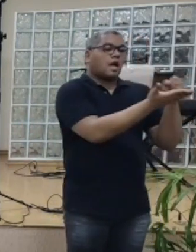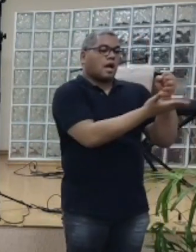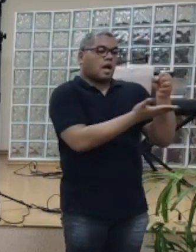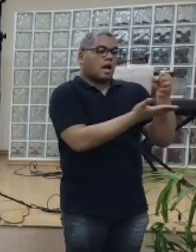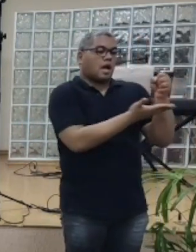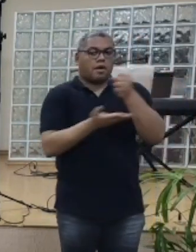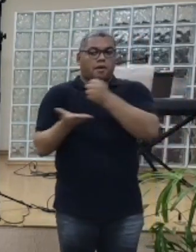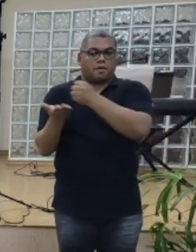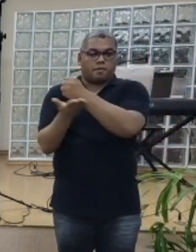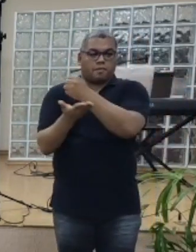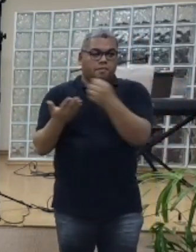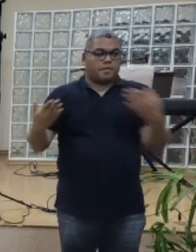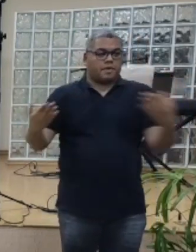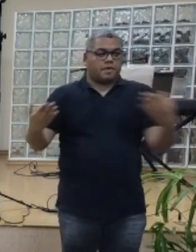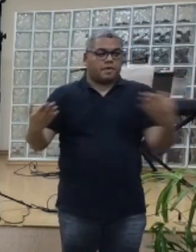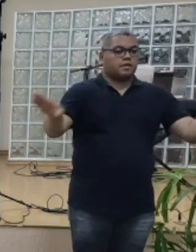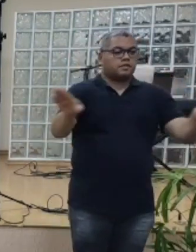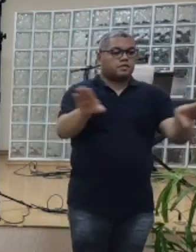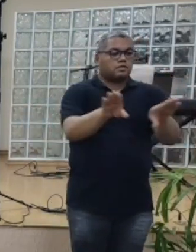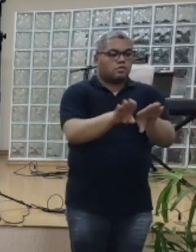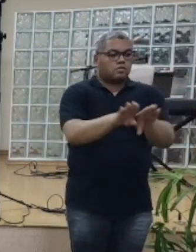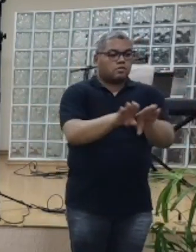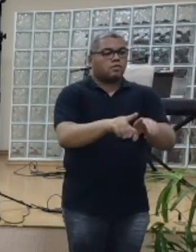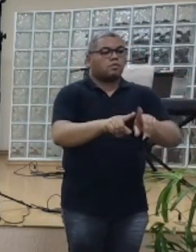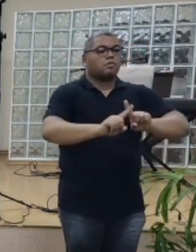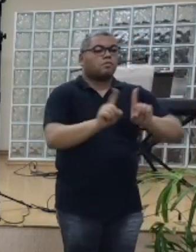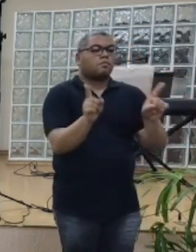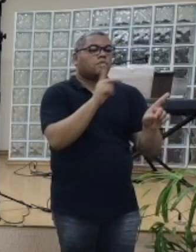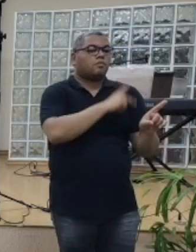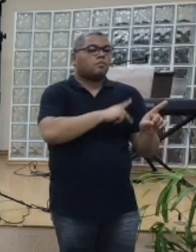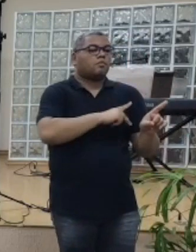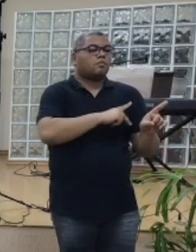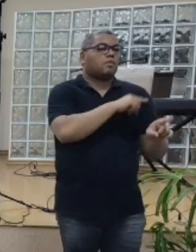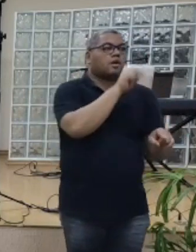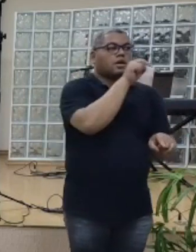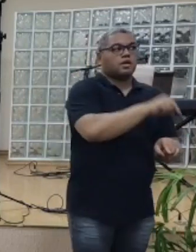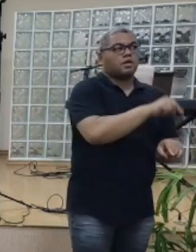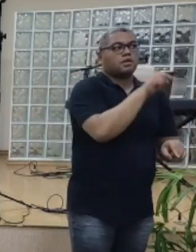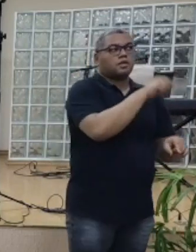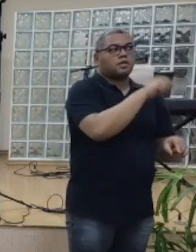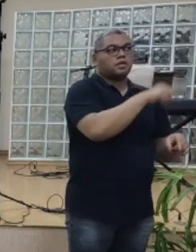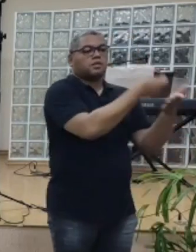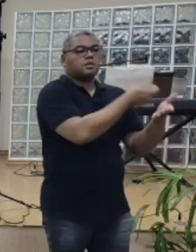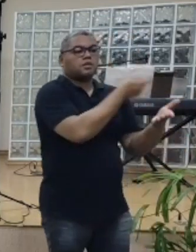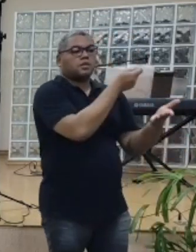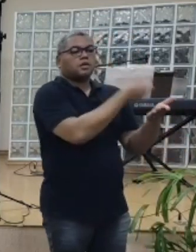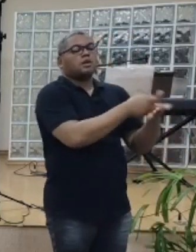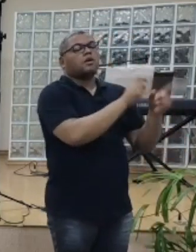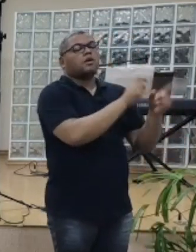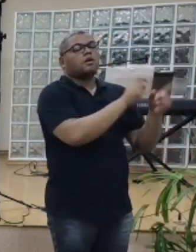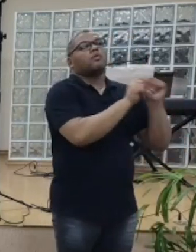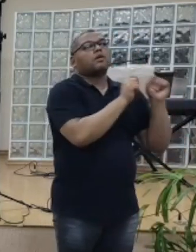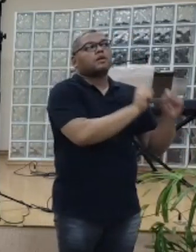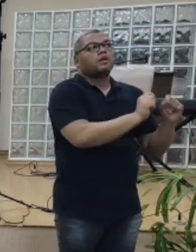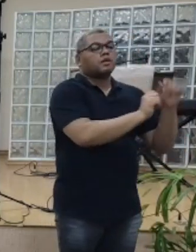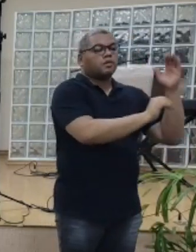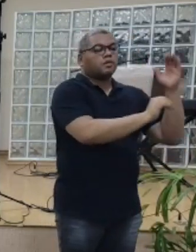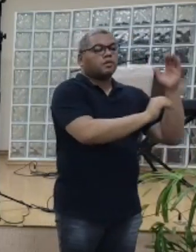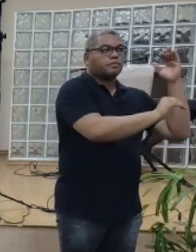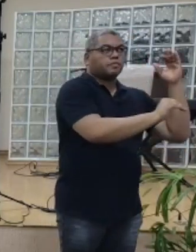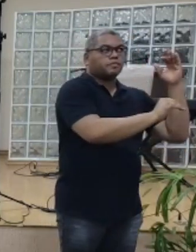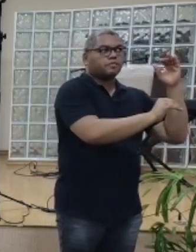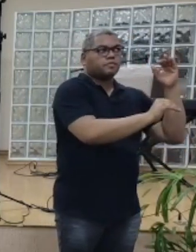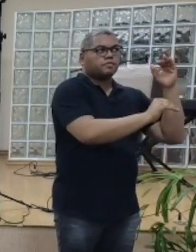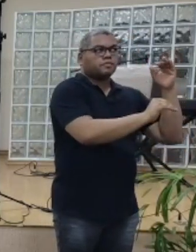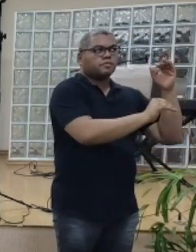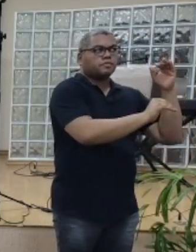a mesma, mas Paulo estava combatendo nesta carta um regresso ou uma ida